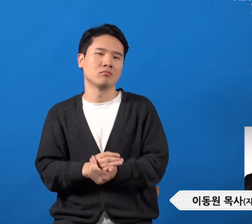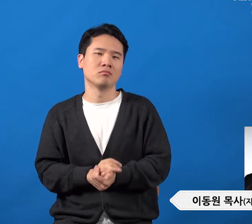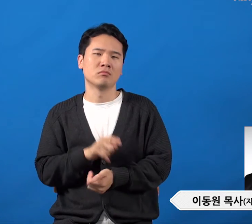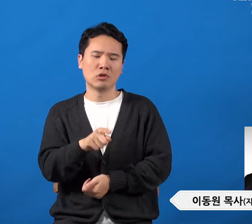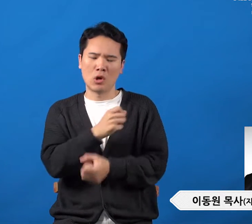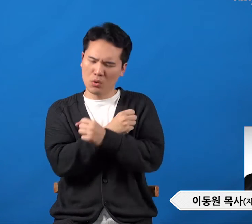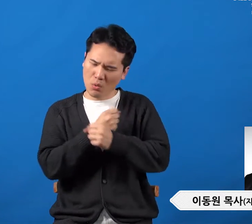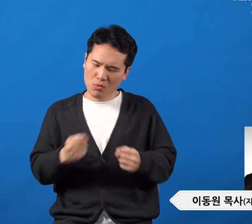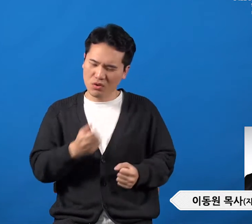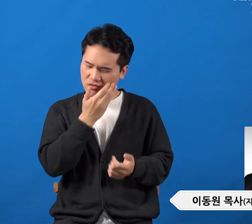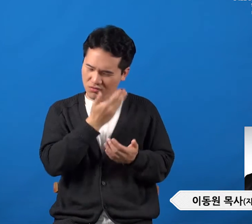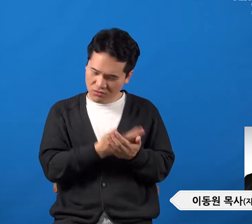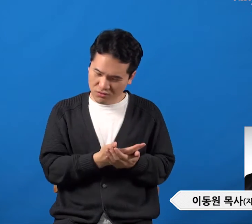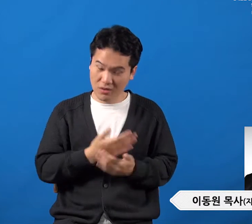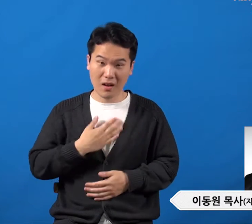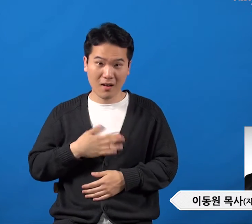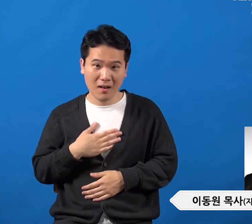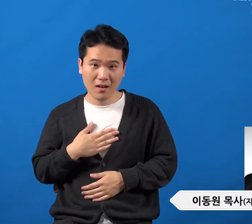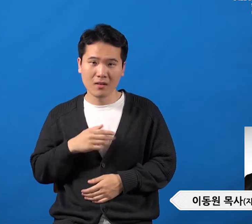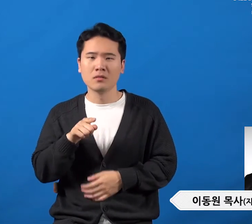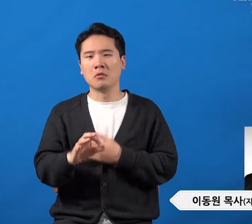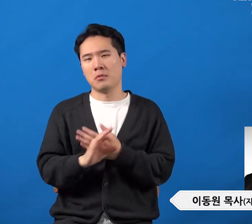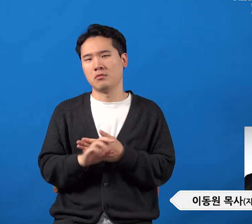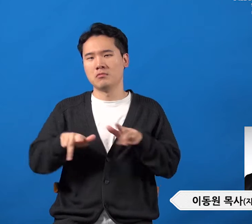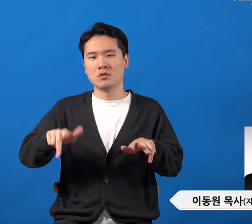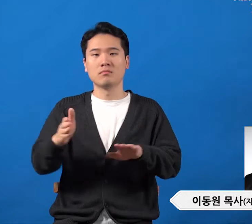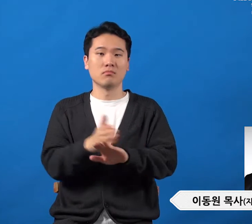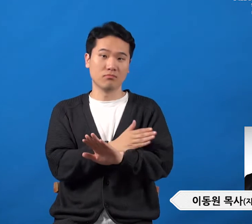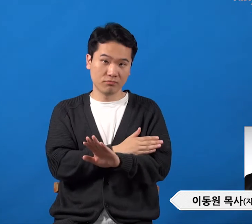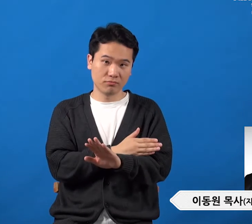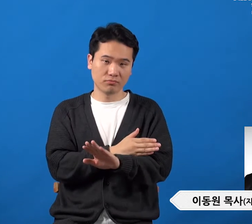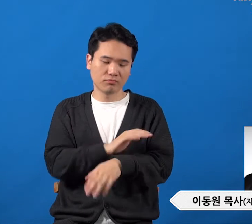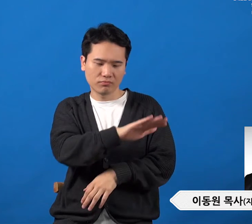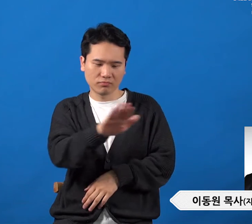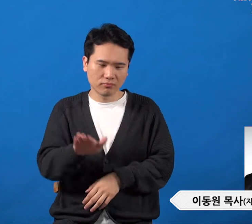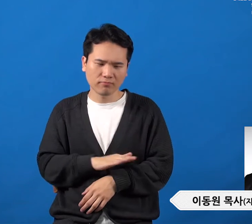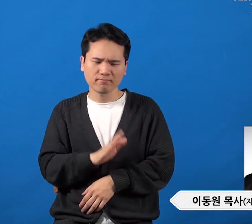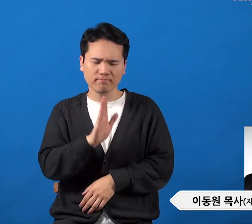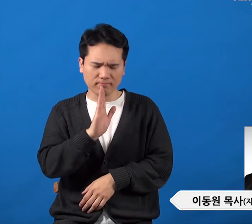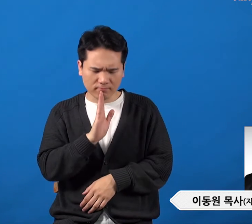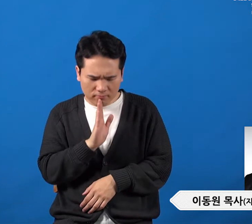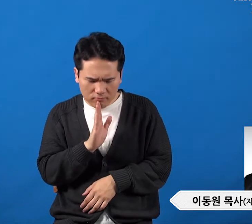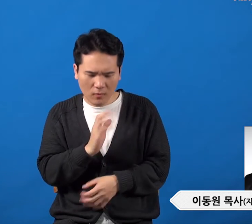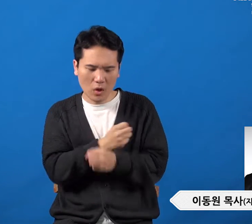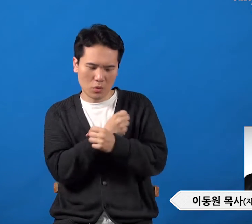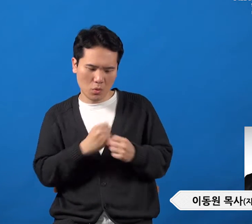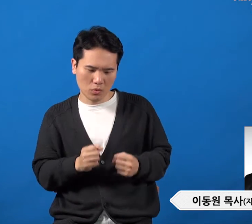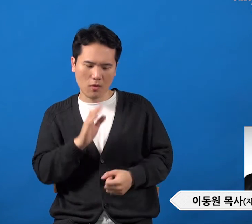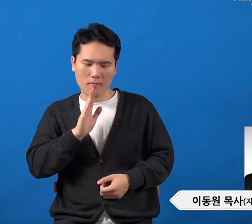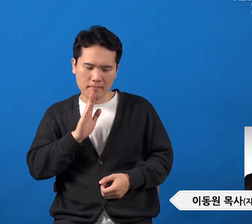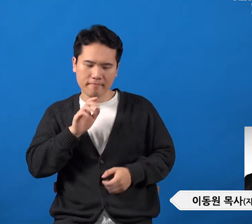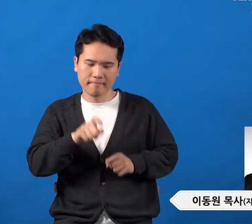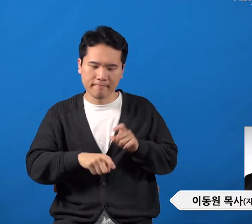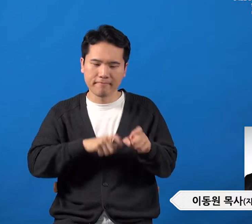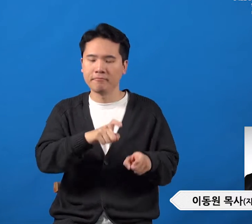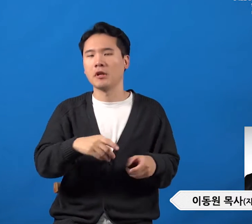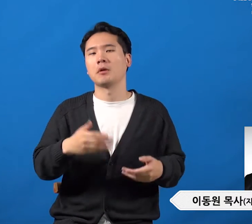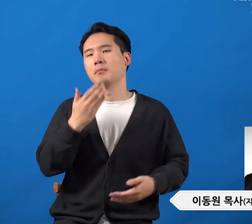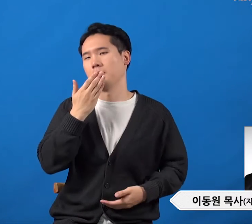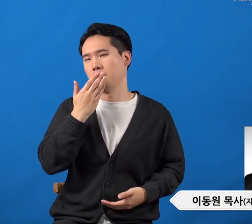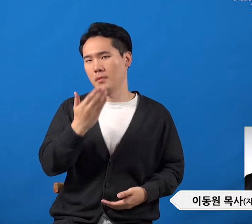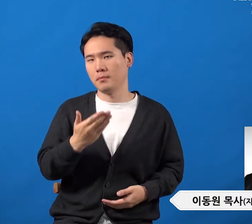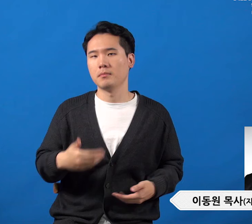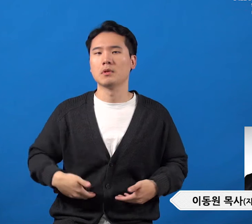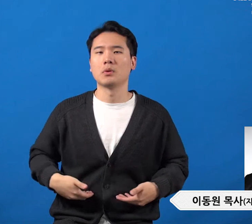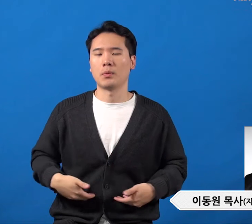그 용서가 그렇게 중요하다면 지금부터 우리는 진지하게 용서를 실천할 수 있어야 합니다.